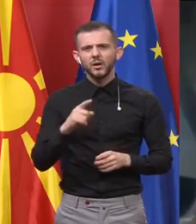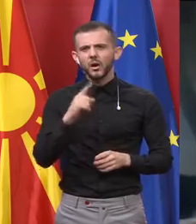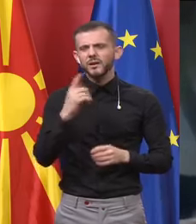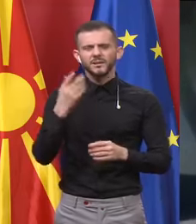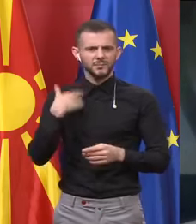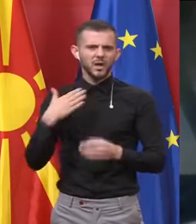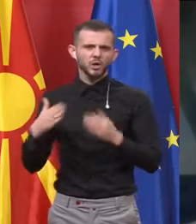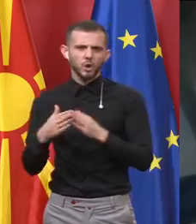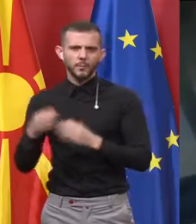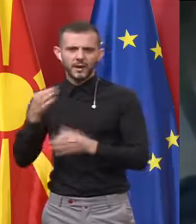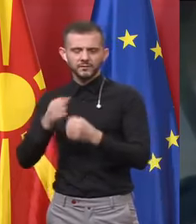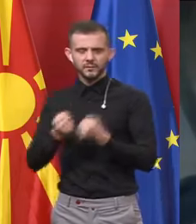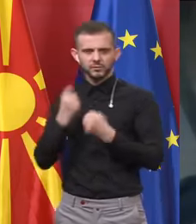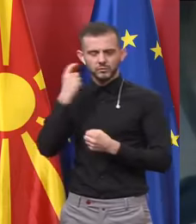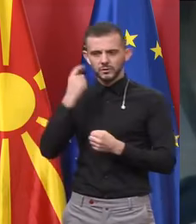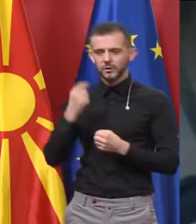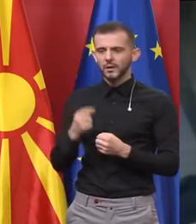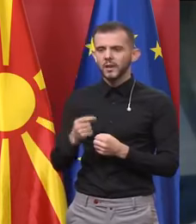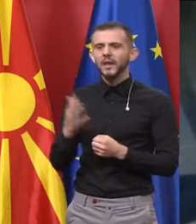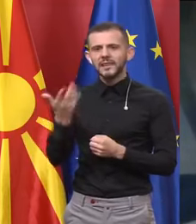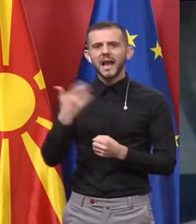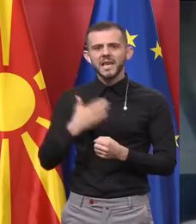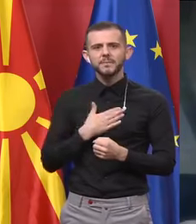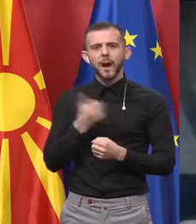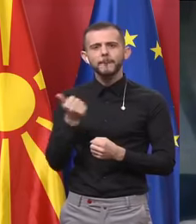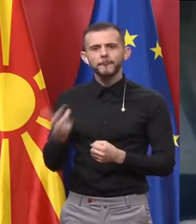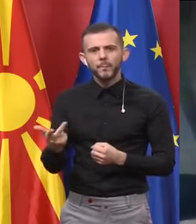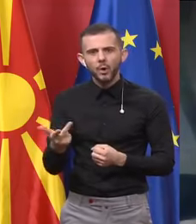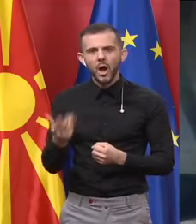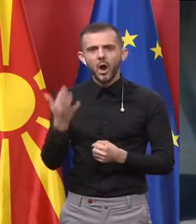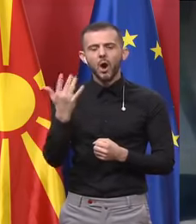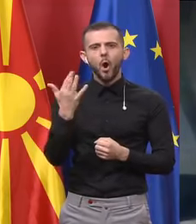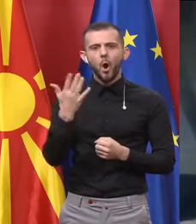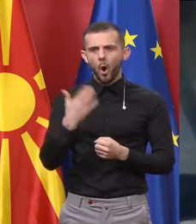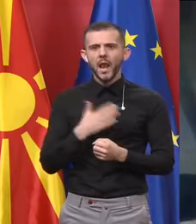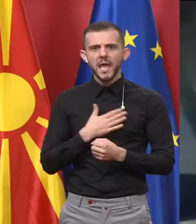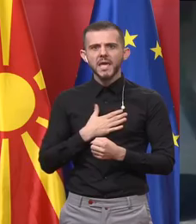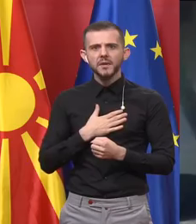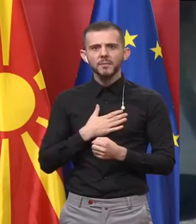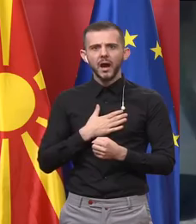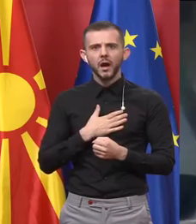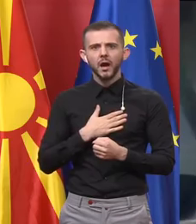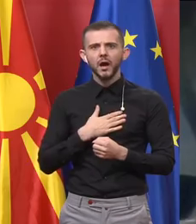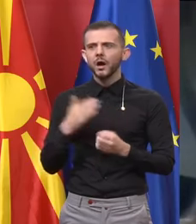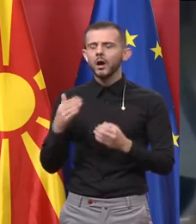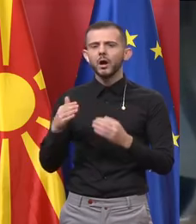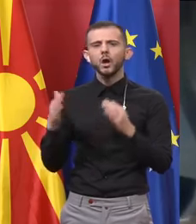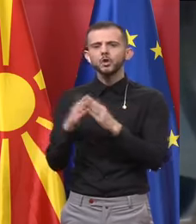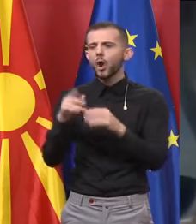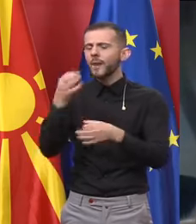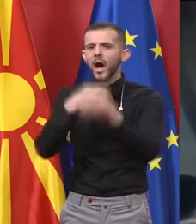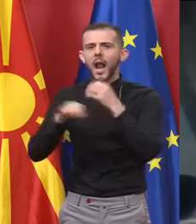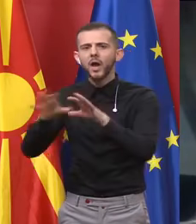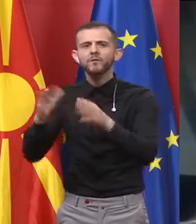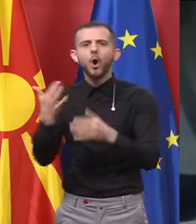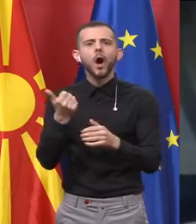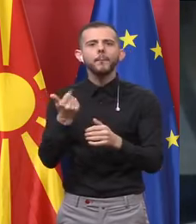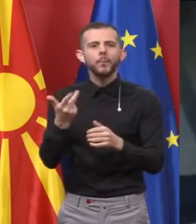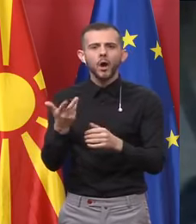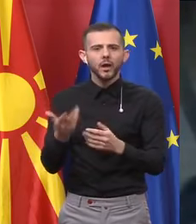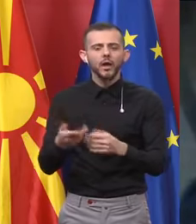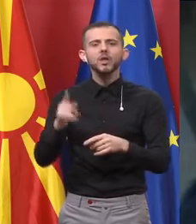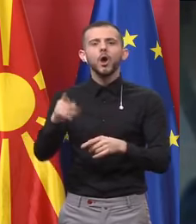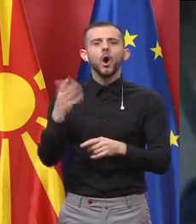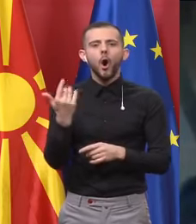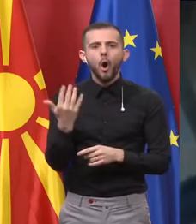дома? Значи, дали имате бројка, колку мина се заразени и се лекуваат дома моментално и колку мина